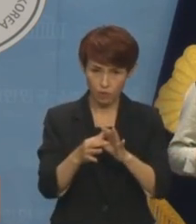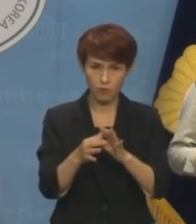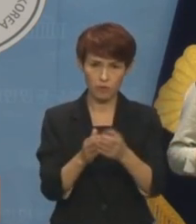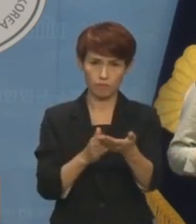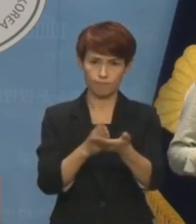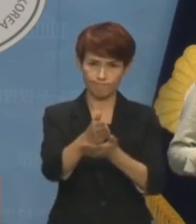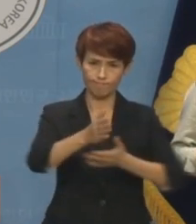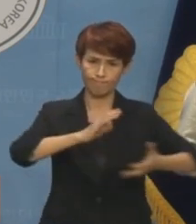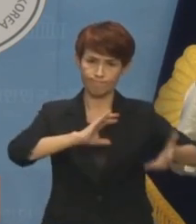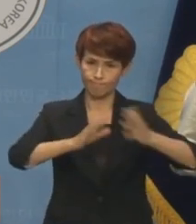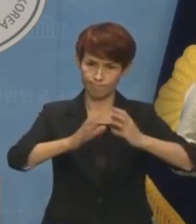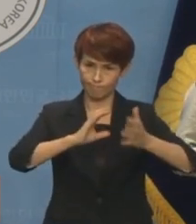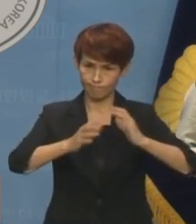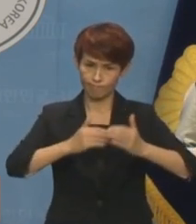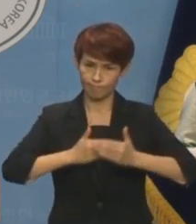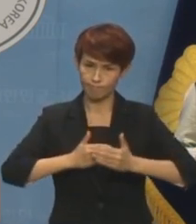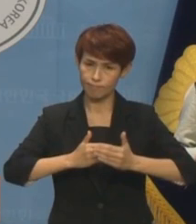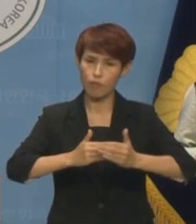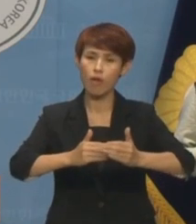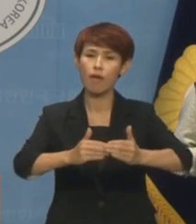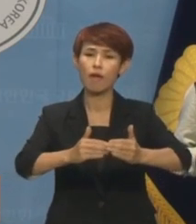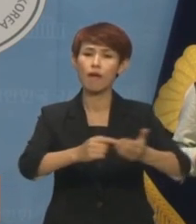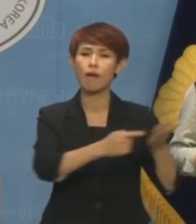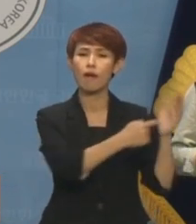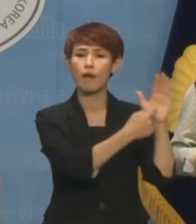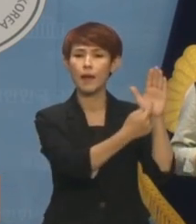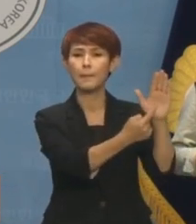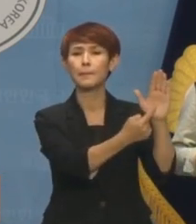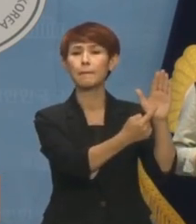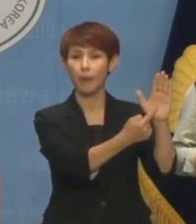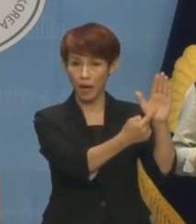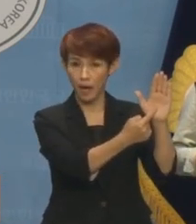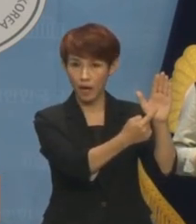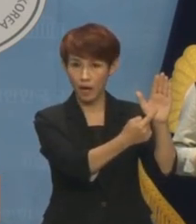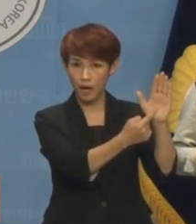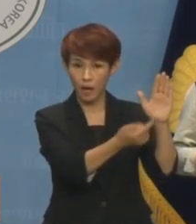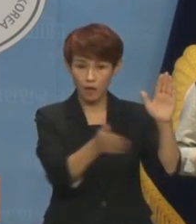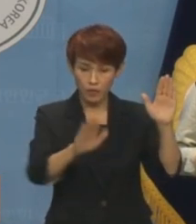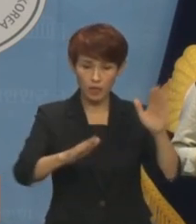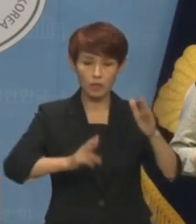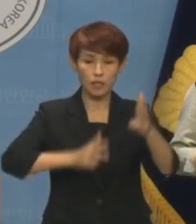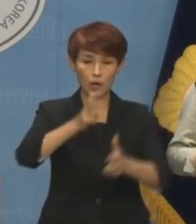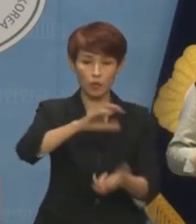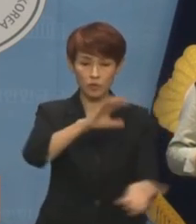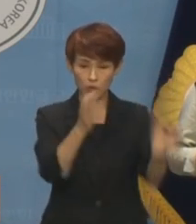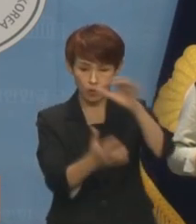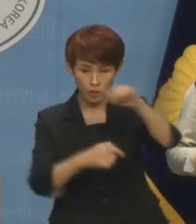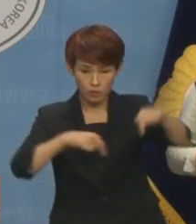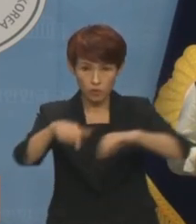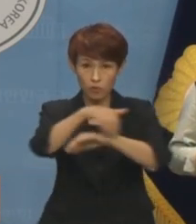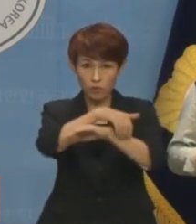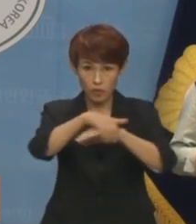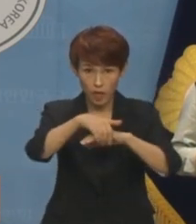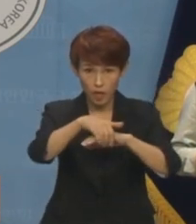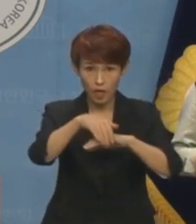전문적인 논의를 진행하겠다고 밝히고 있습니다만 산업전환 주요 정책이